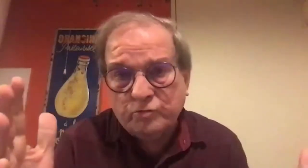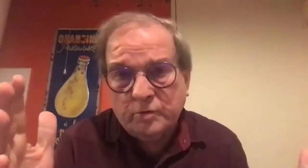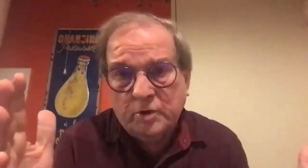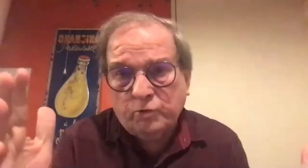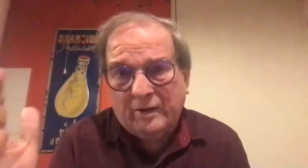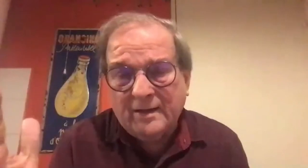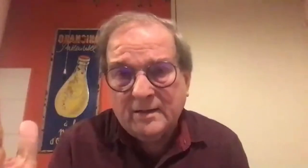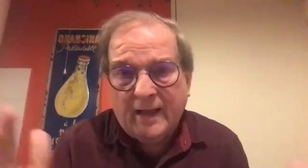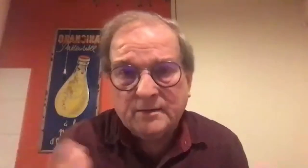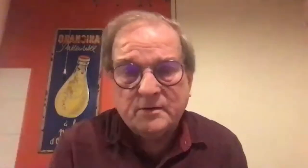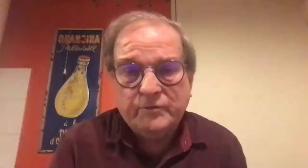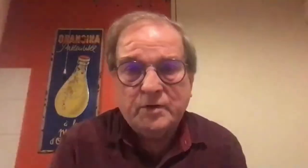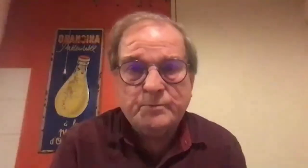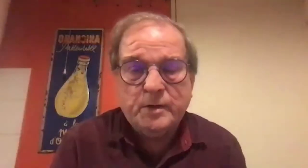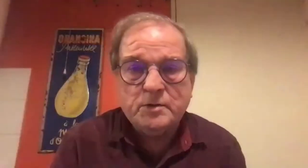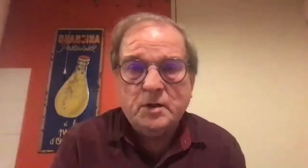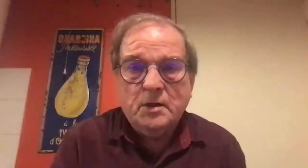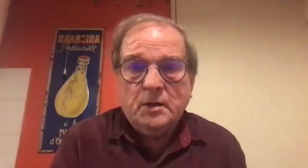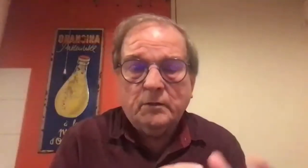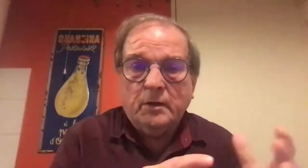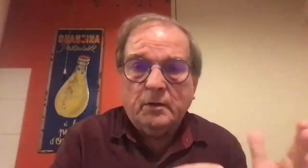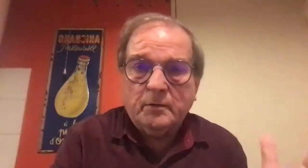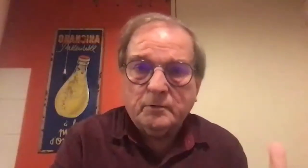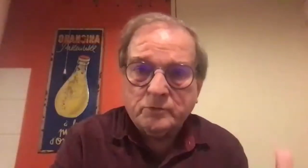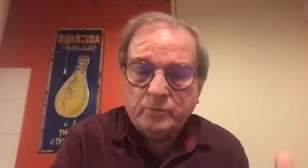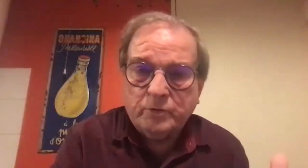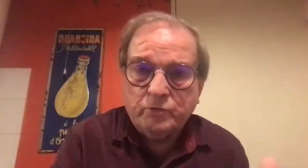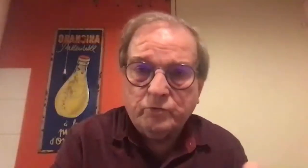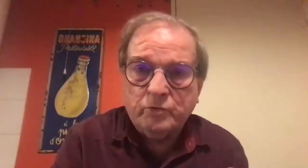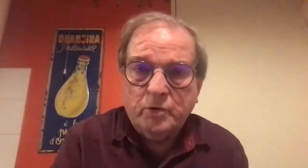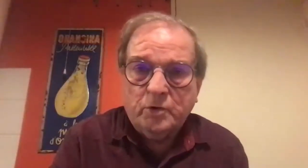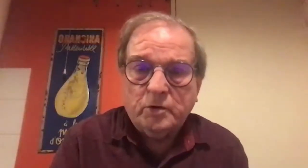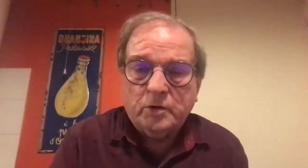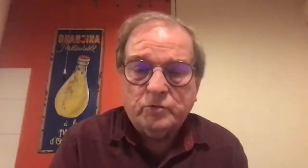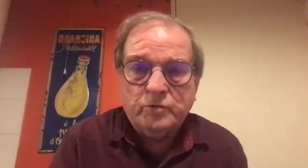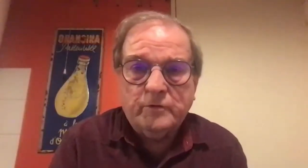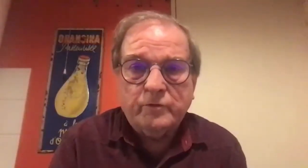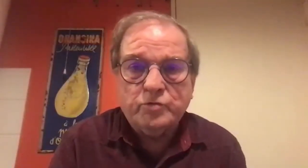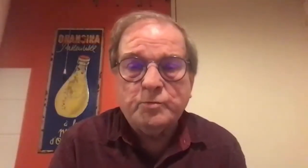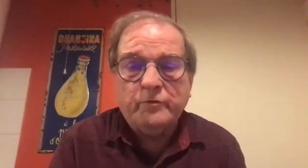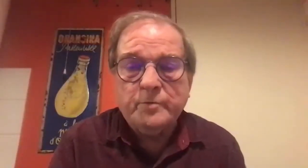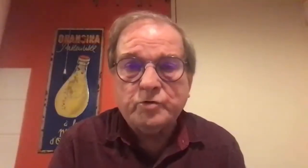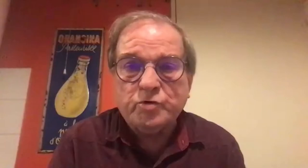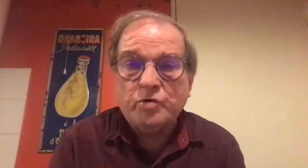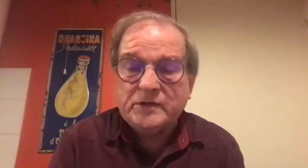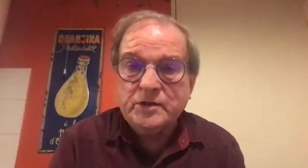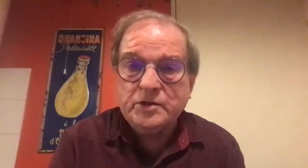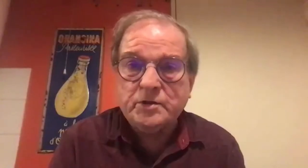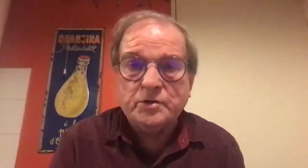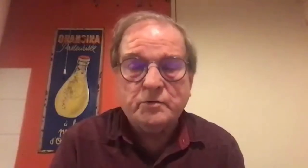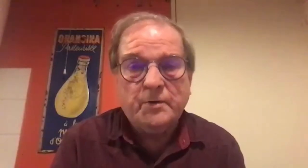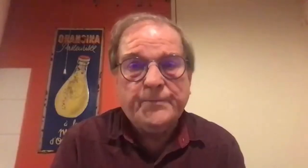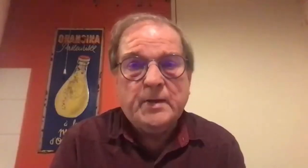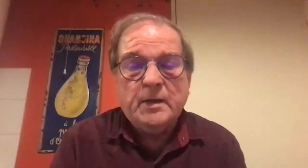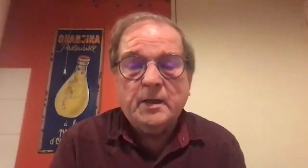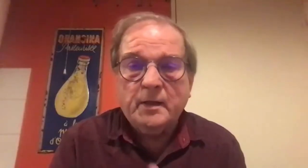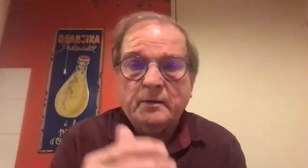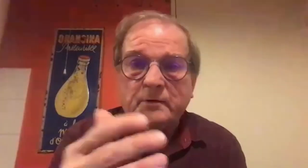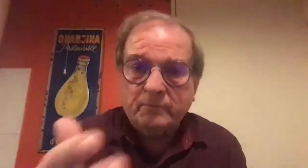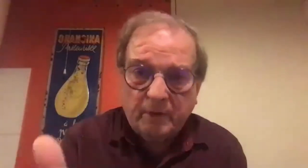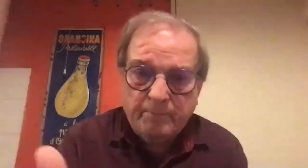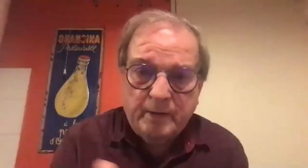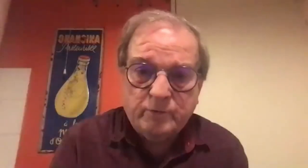outras tonalidades, evidentemente, sobretudo no nível dos movimentos trotskistas,